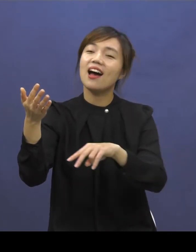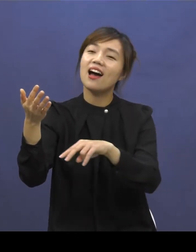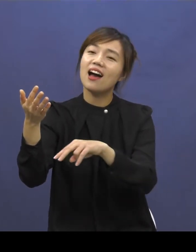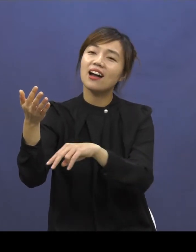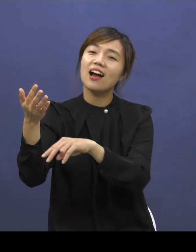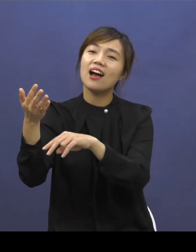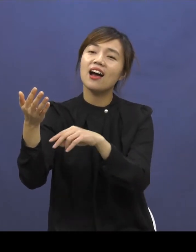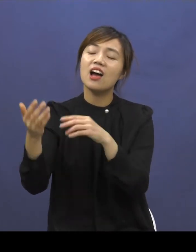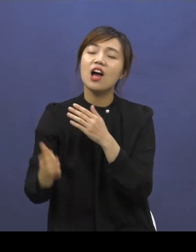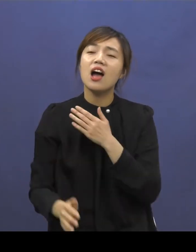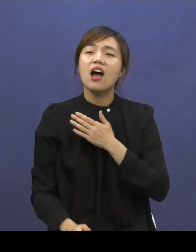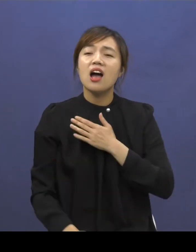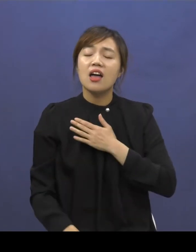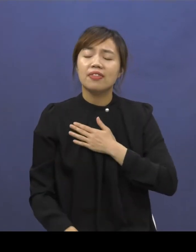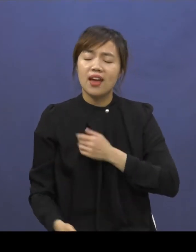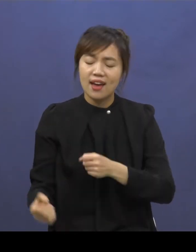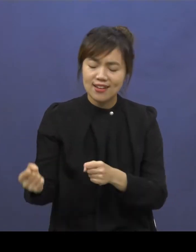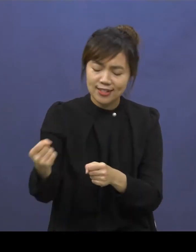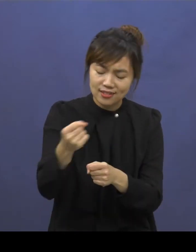나가 내